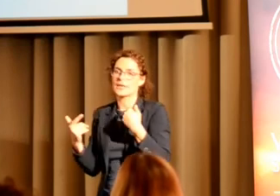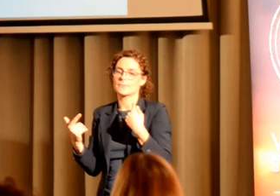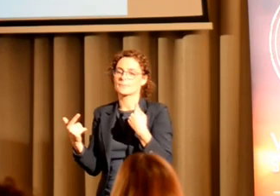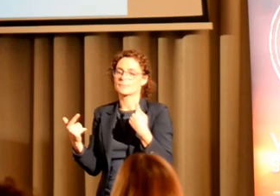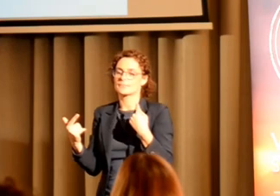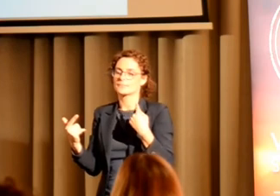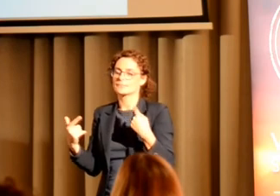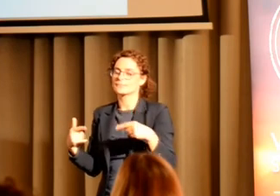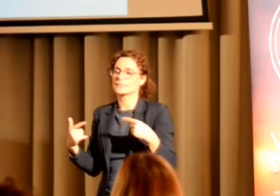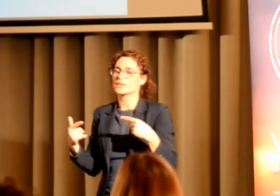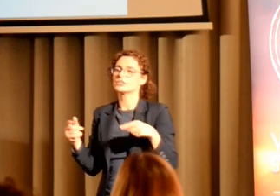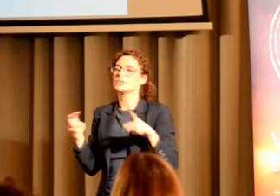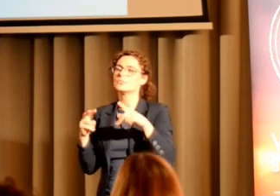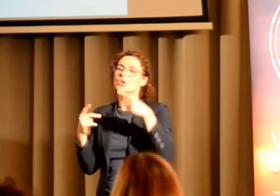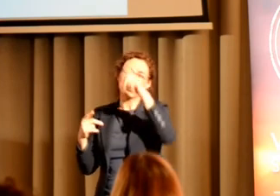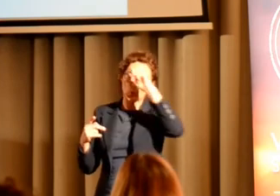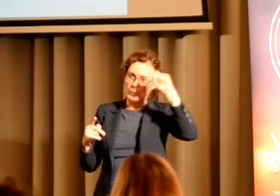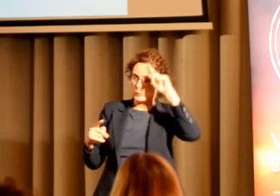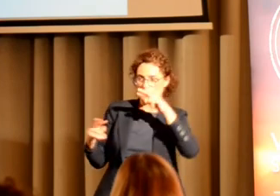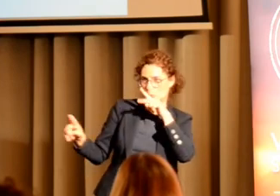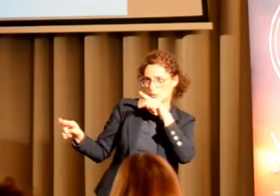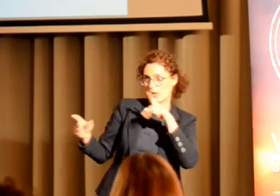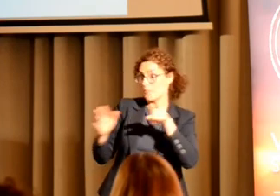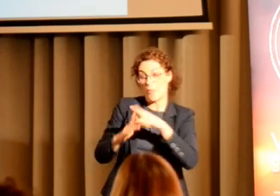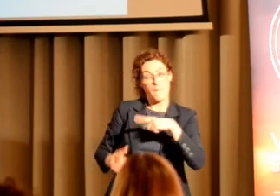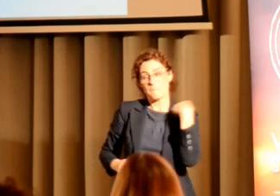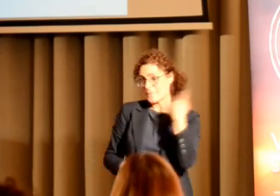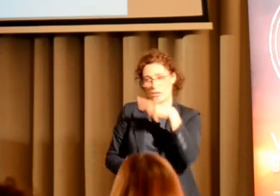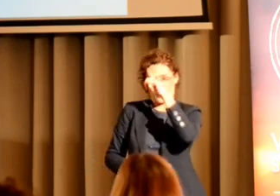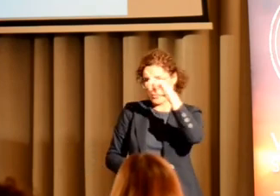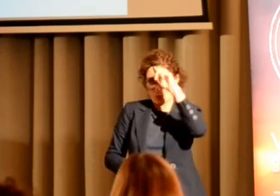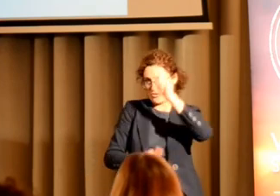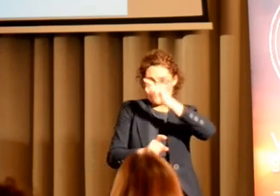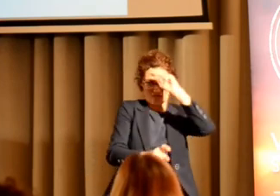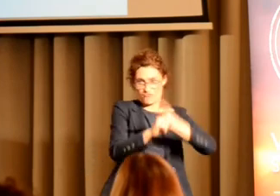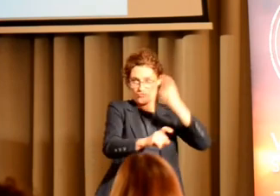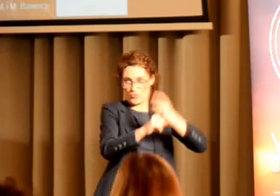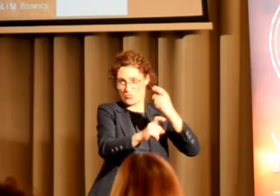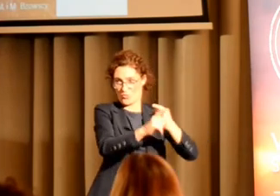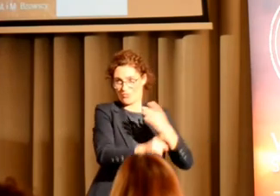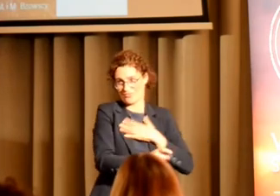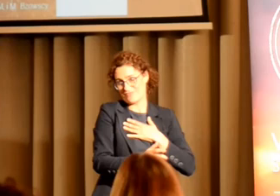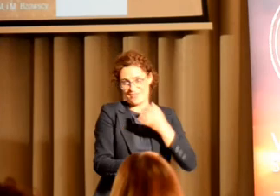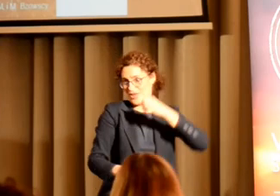najczęściej niepokojenia ze strony ludzi, bo tak naprawdę to my jesteśmy największym wrogiem wilków.